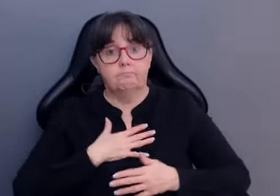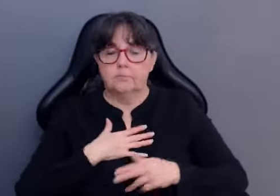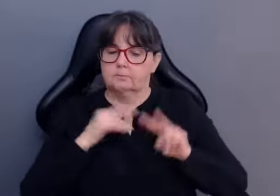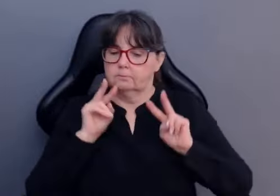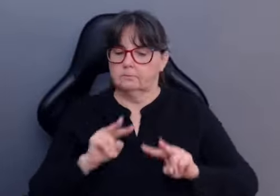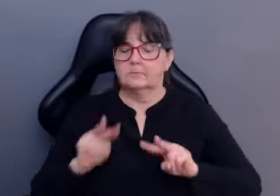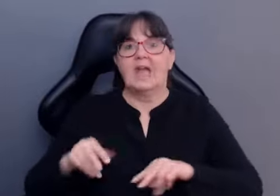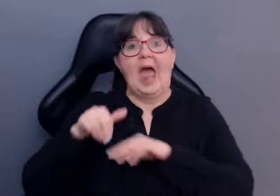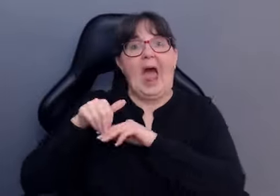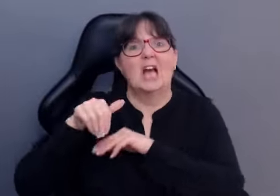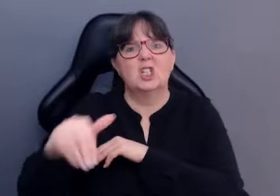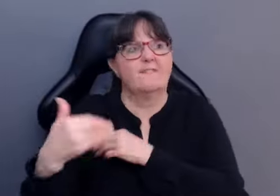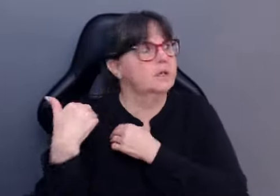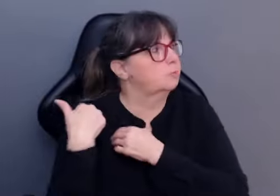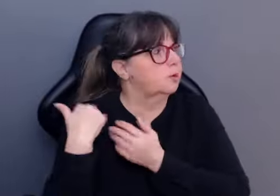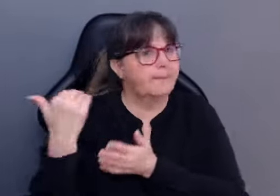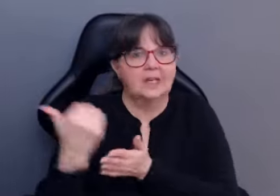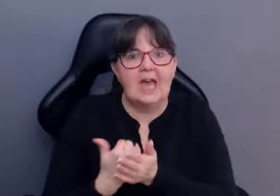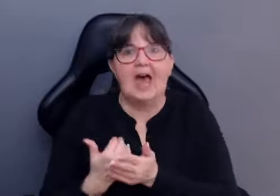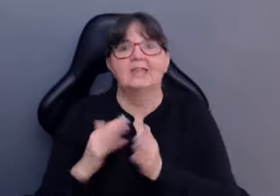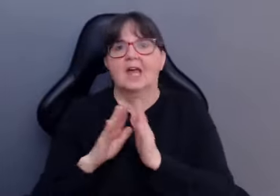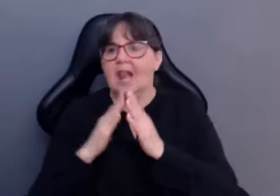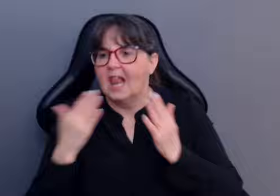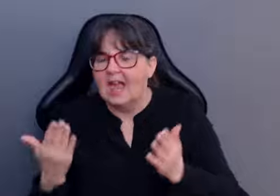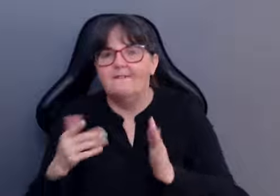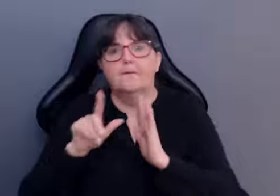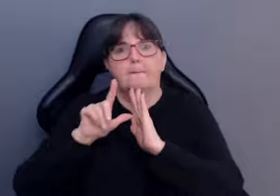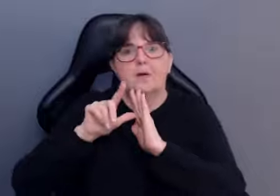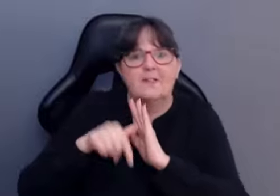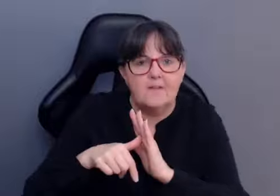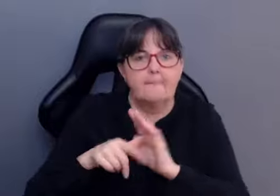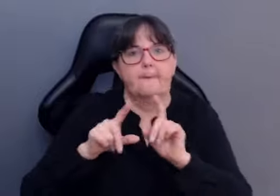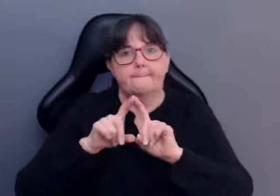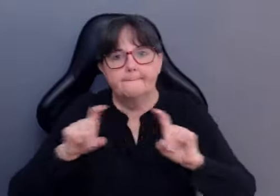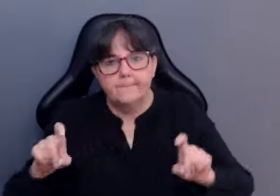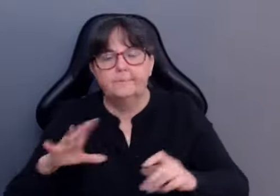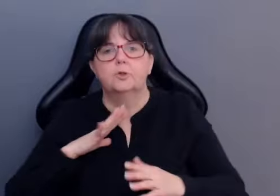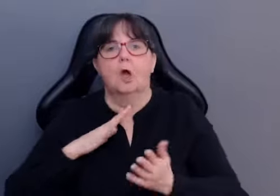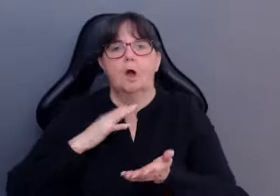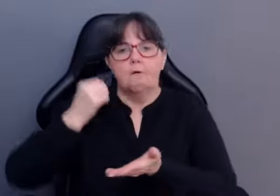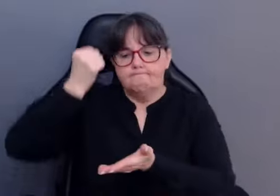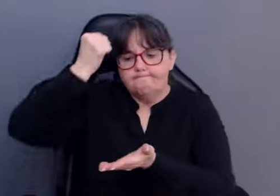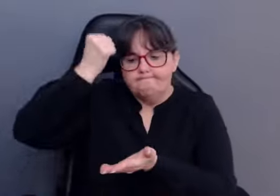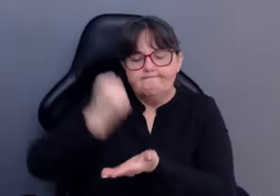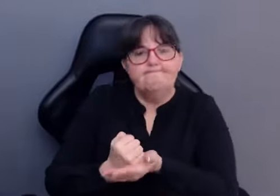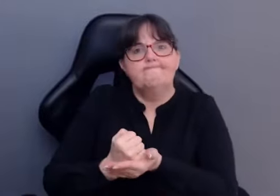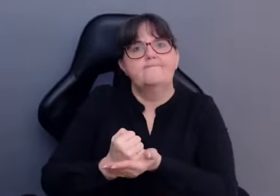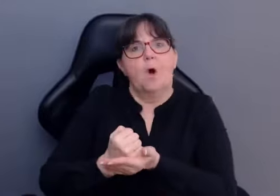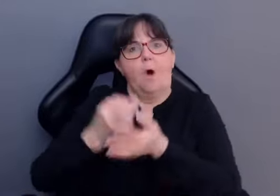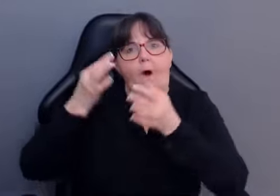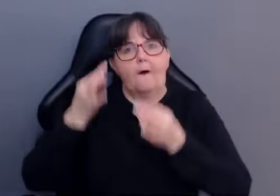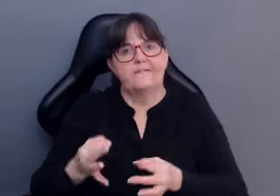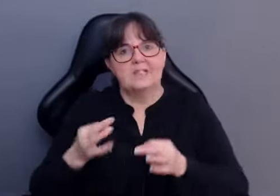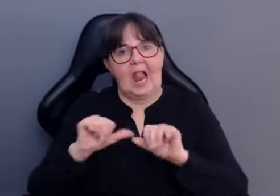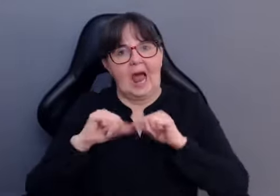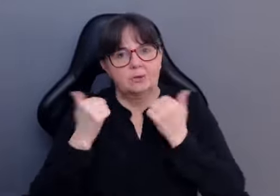des archives, des livres des procès-verbaux, du sceau de l'organisme et de tous les autres